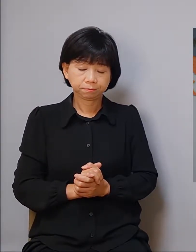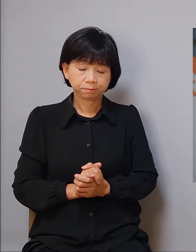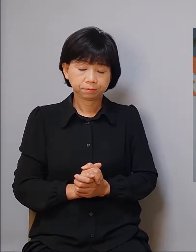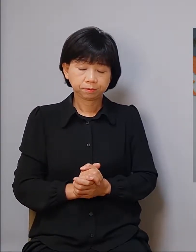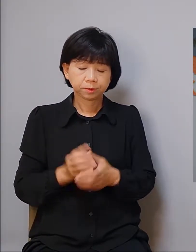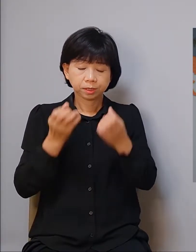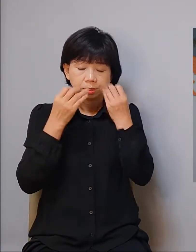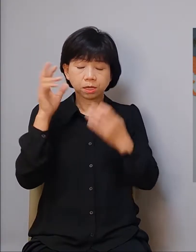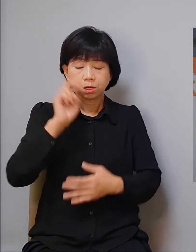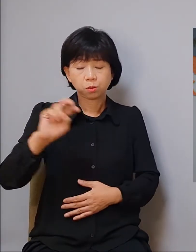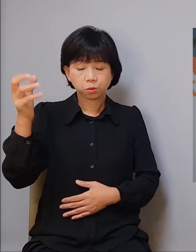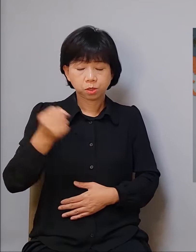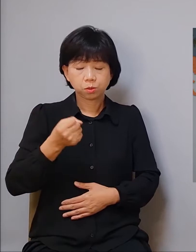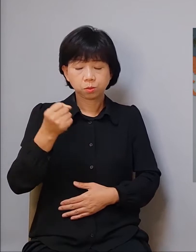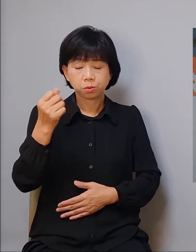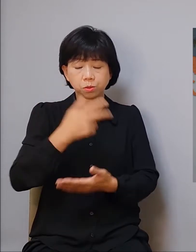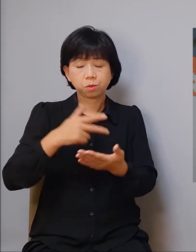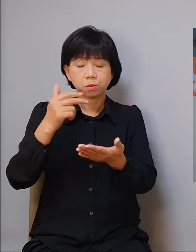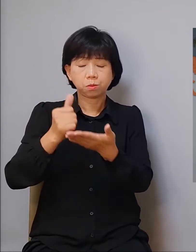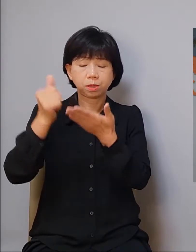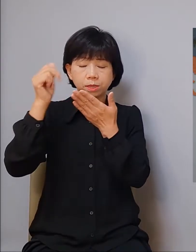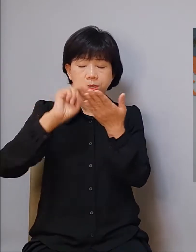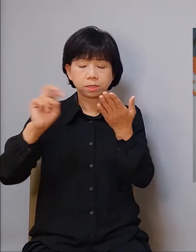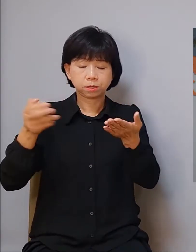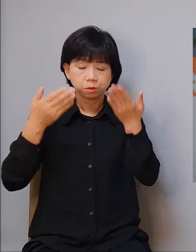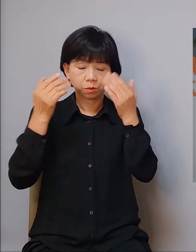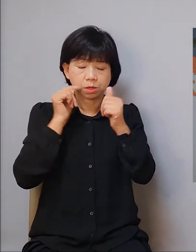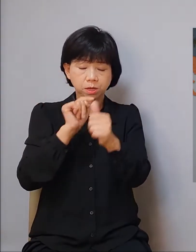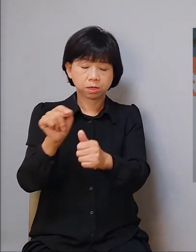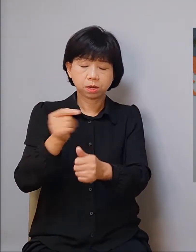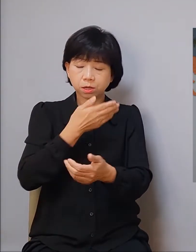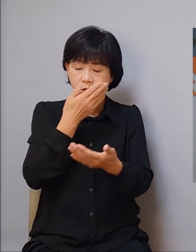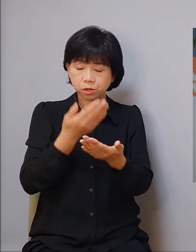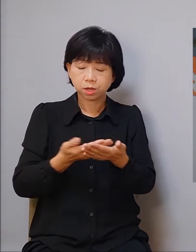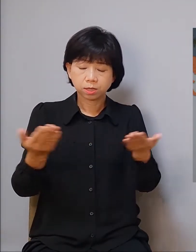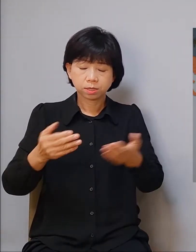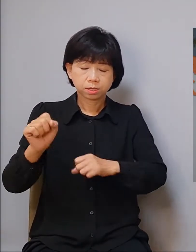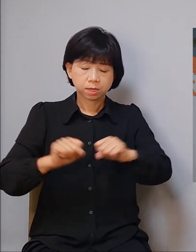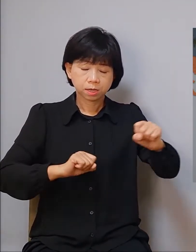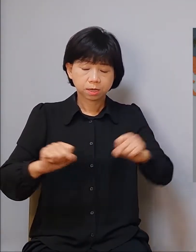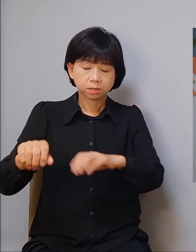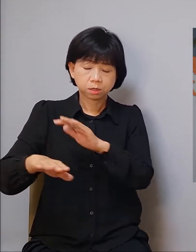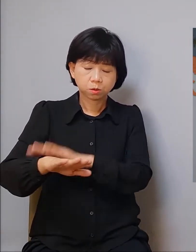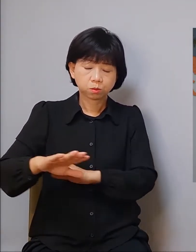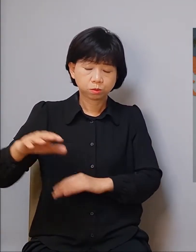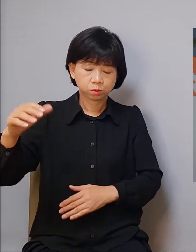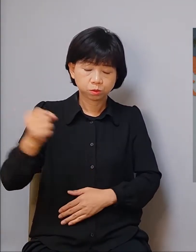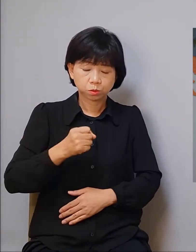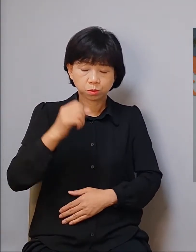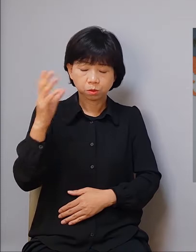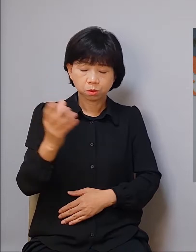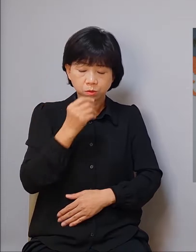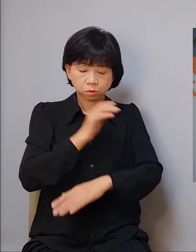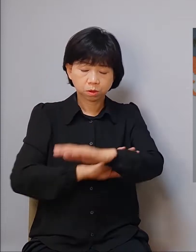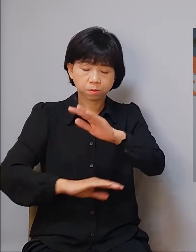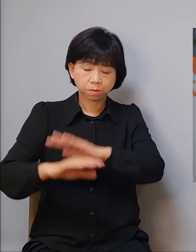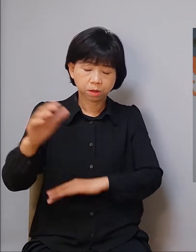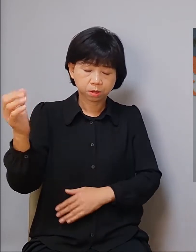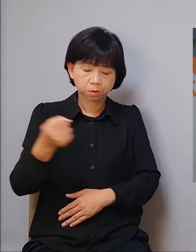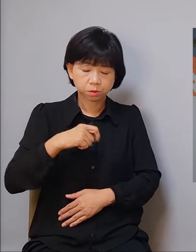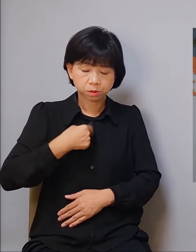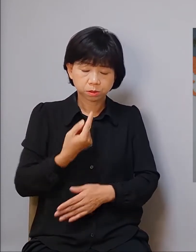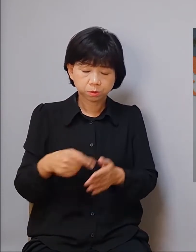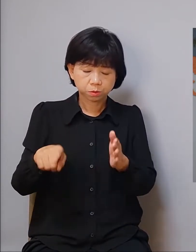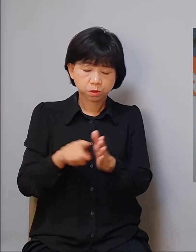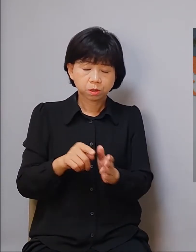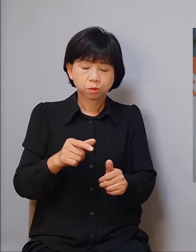새 노래로 여호와께 찬송하라. 그는 기이한 일을 행하사 그의 오른손과 거룩한 팔로 자기를